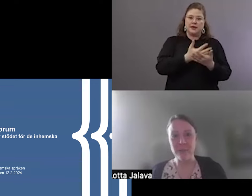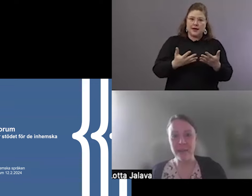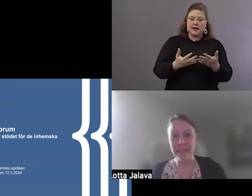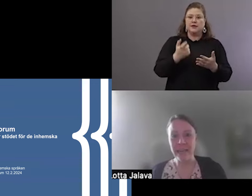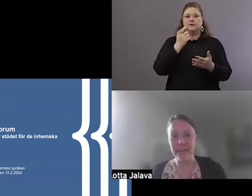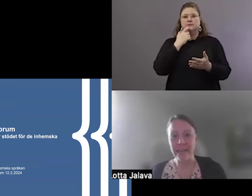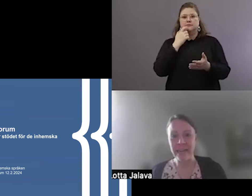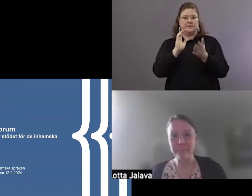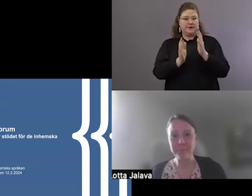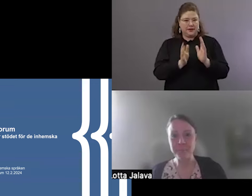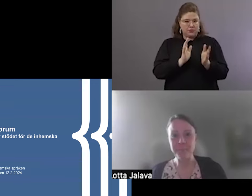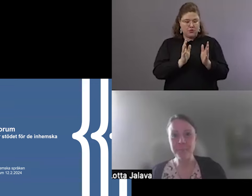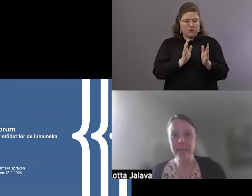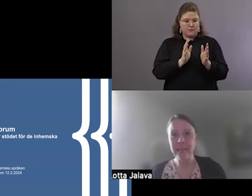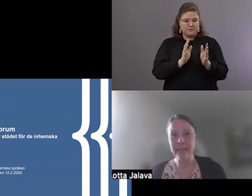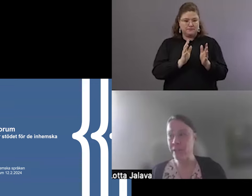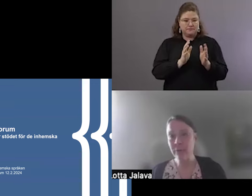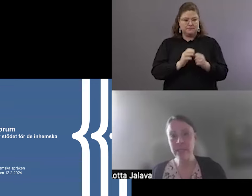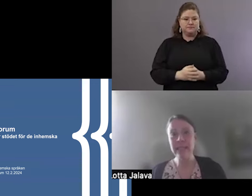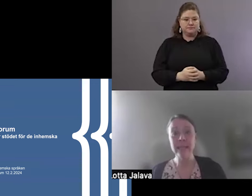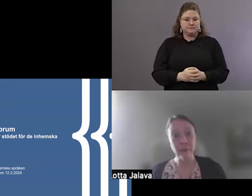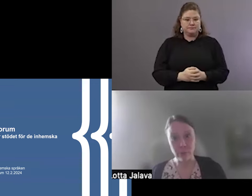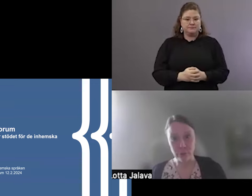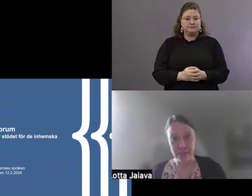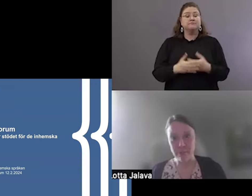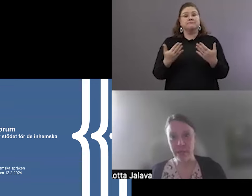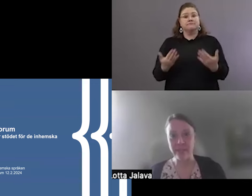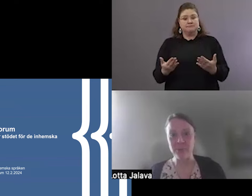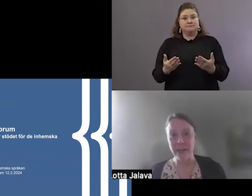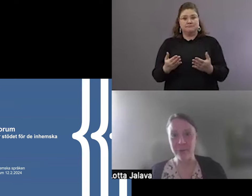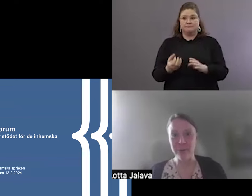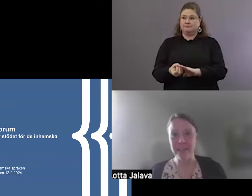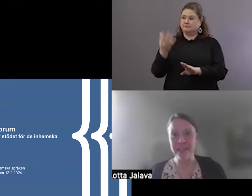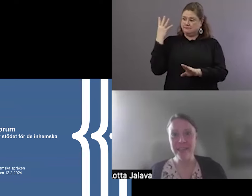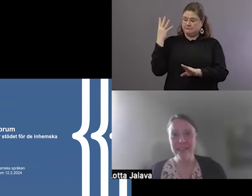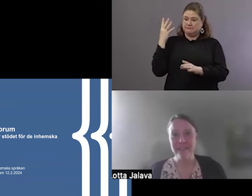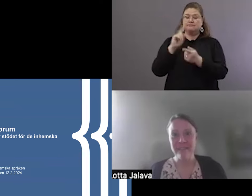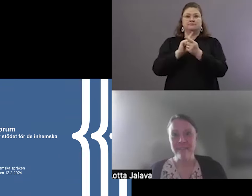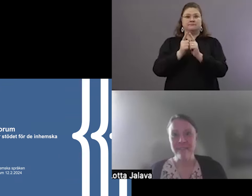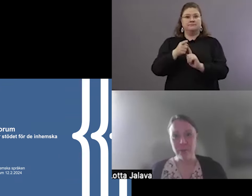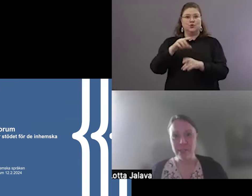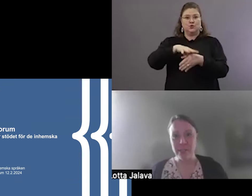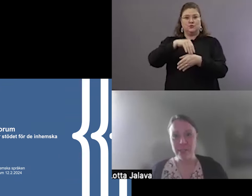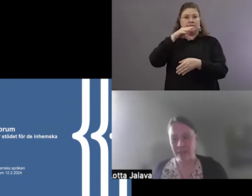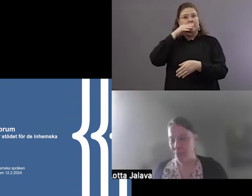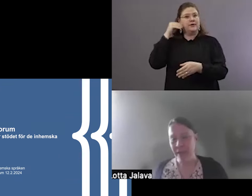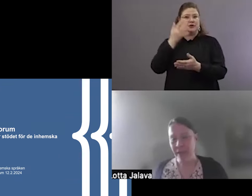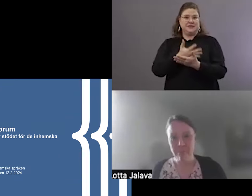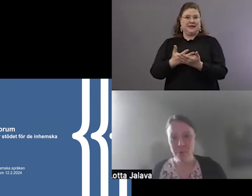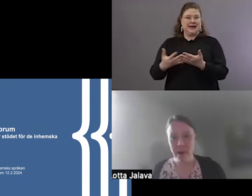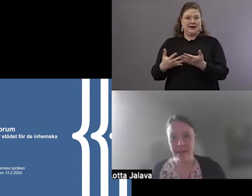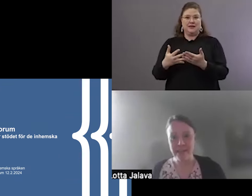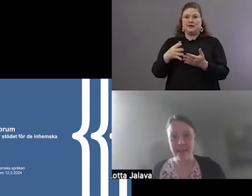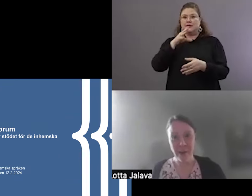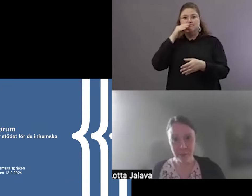suomalaiselle viittomakielelle, niin näytetään nyt sitten ruotsiksi mun esityskalvot. Niin vaikkei suomenruotsalaista viittomakieltä